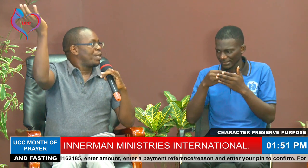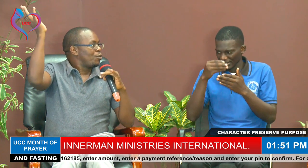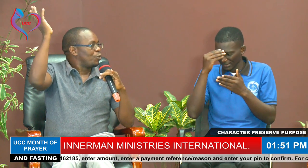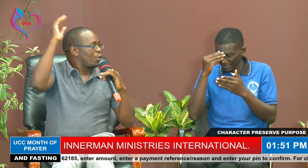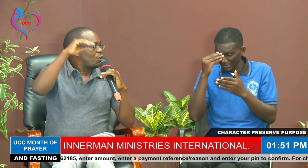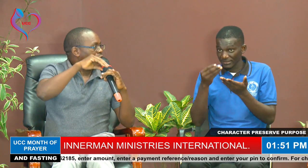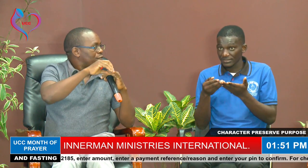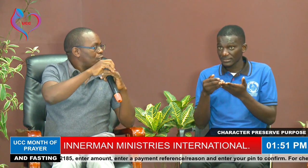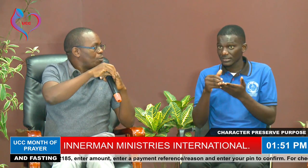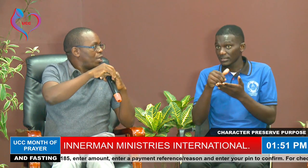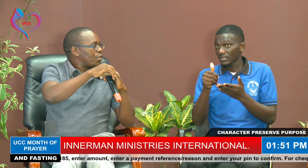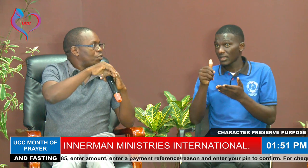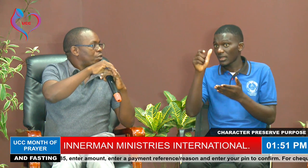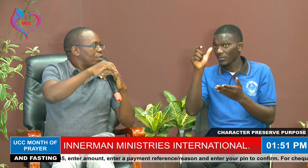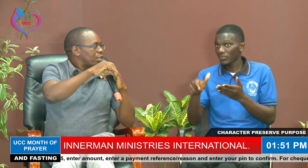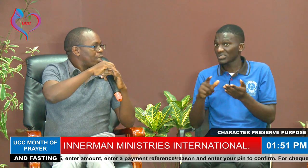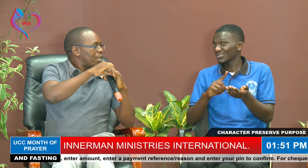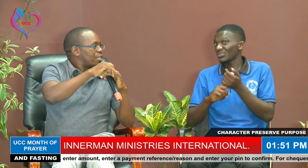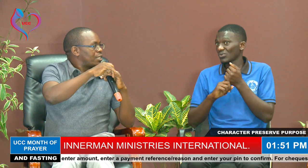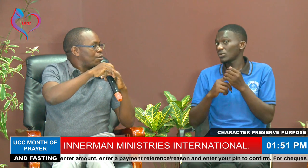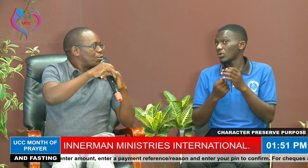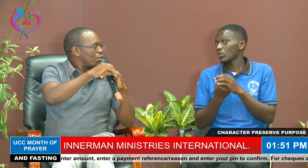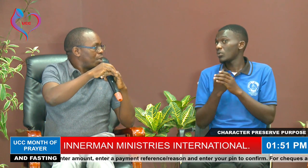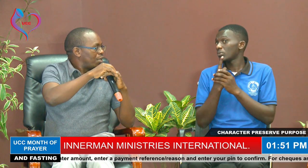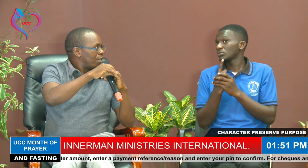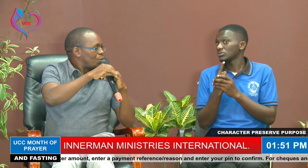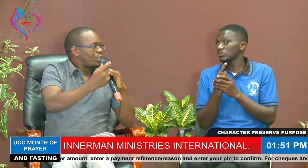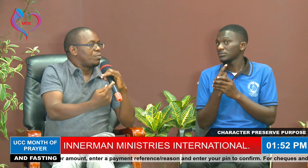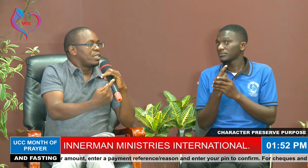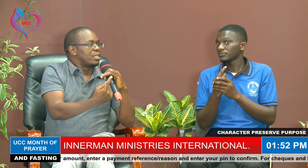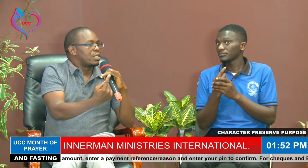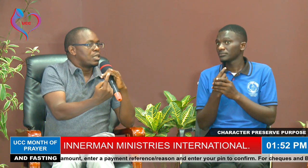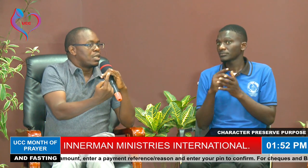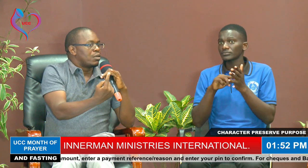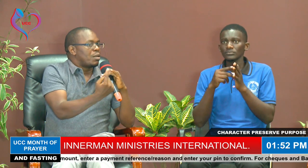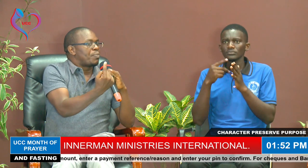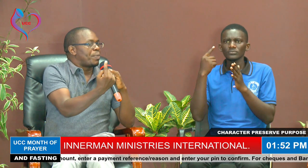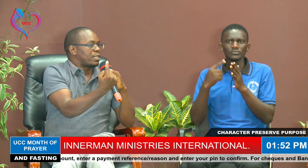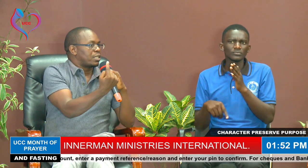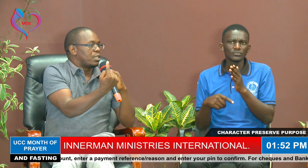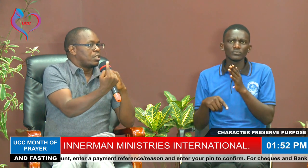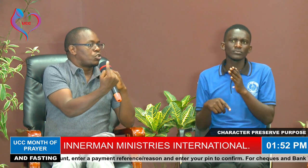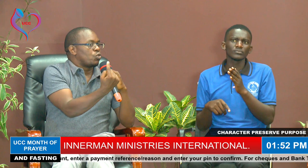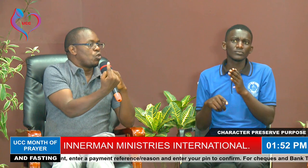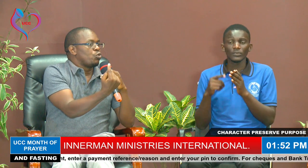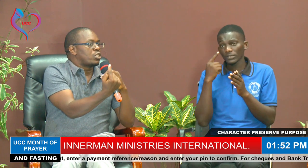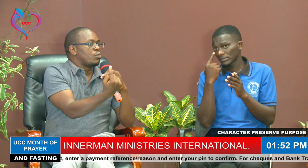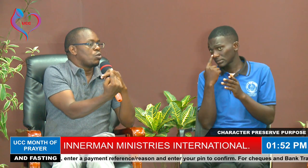nyobera uno mtu yatwale chife echo mulala nyo chibali banziza yokusoma which means olabe purpose nti olusi